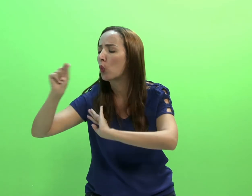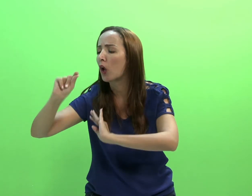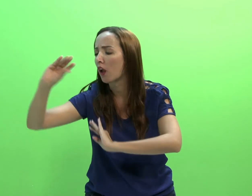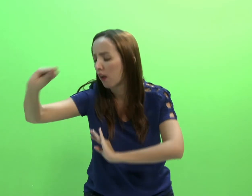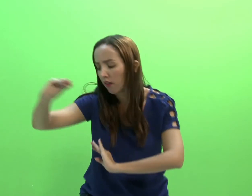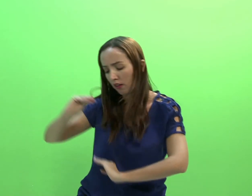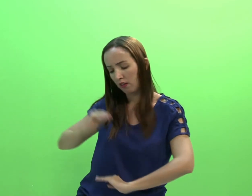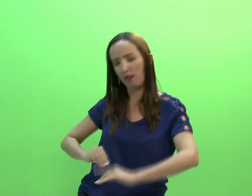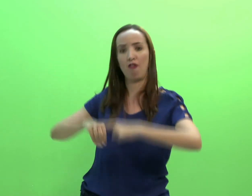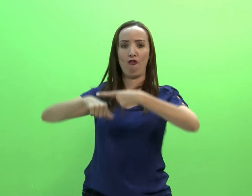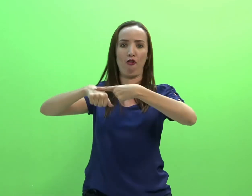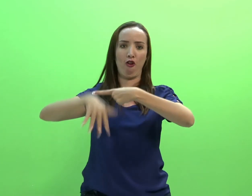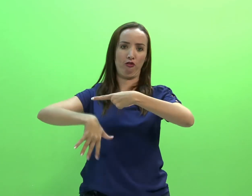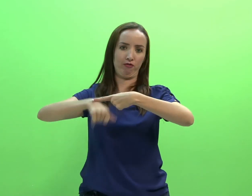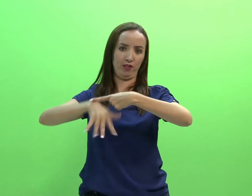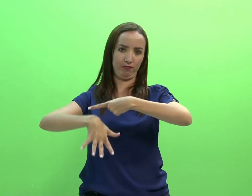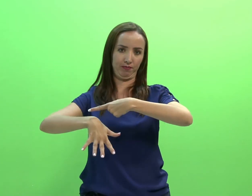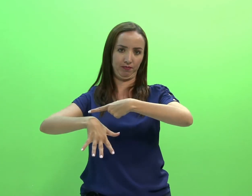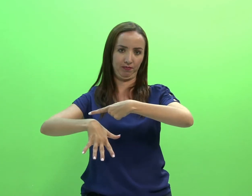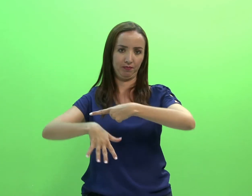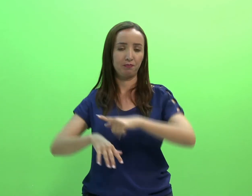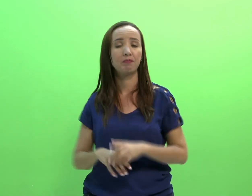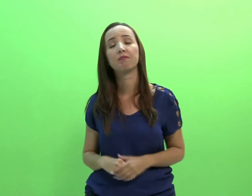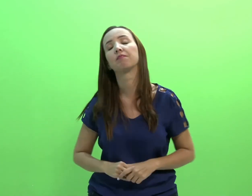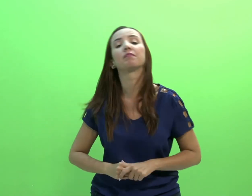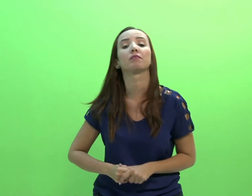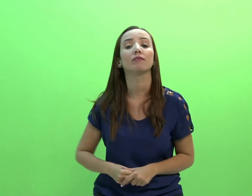aí você coloca o significado lá no rodapé.